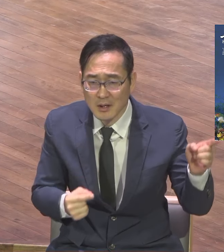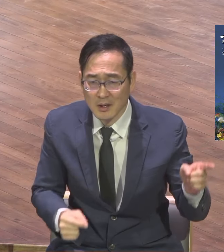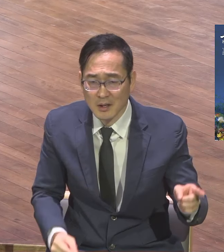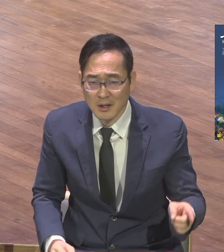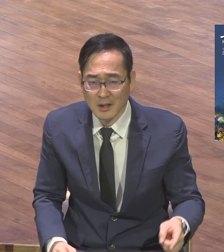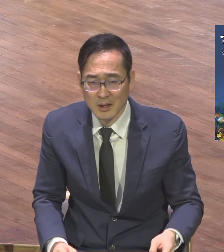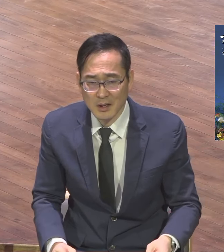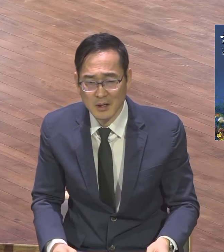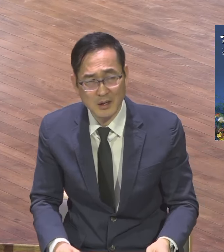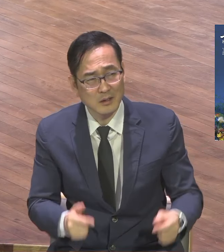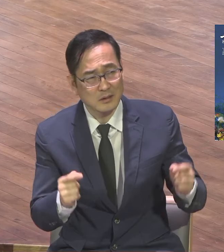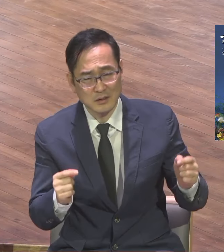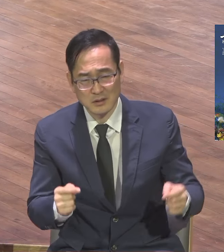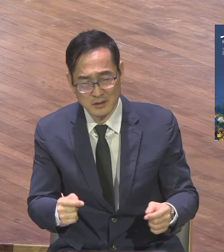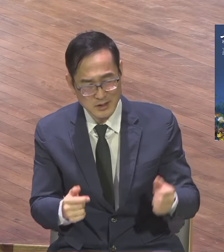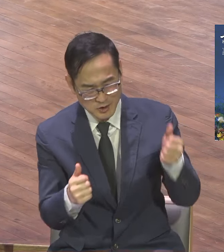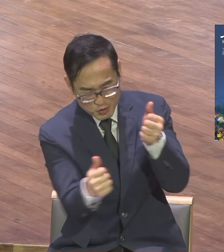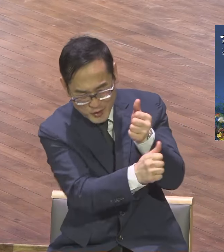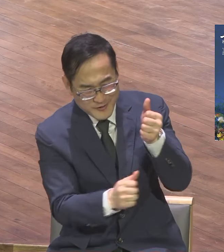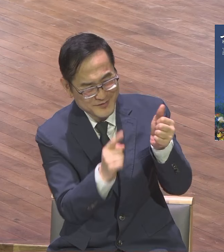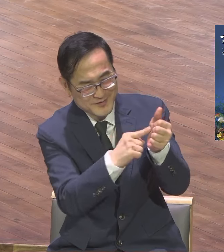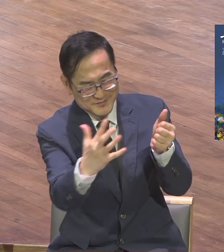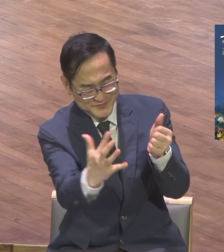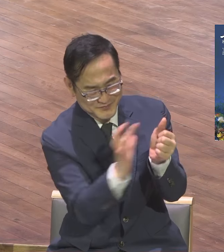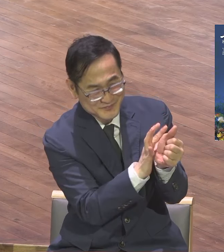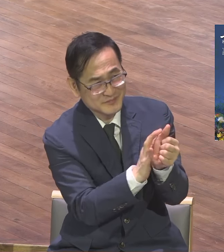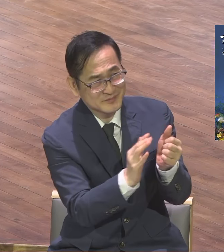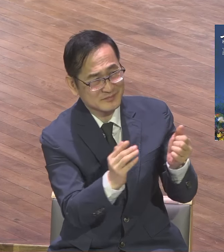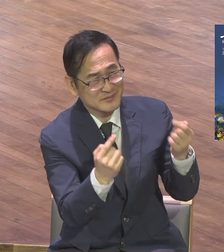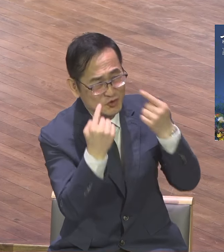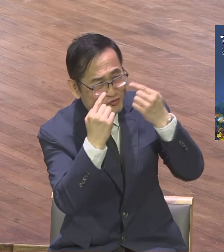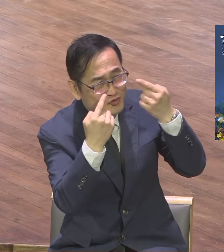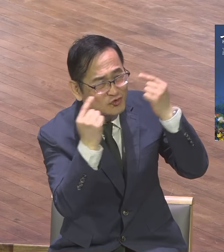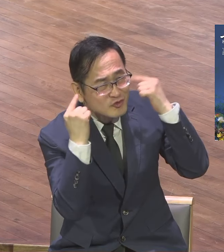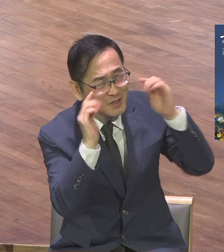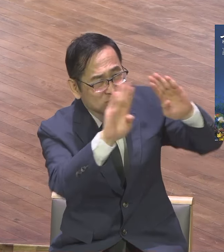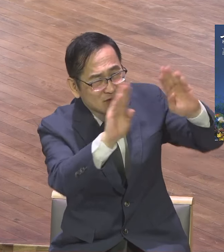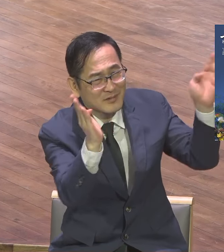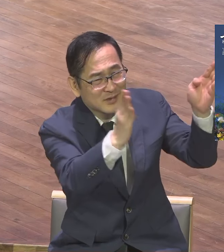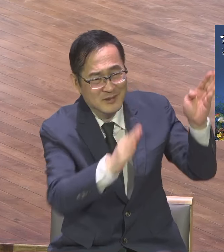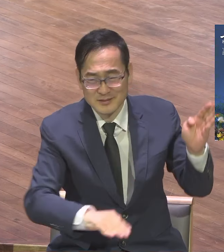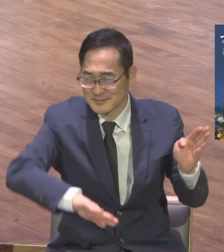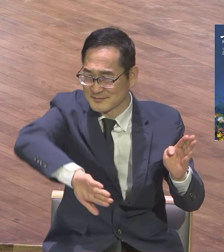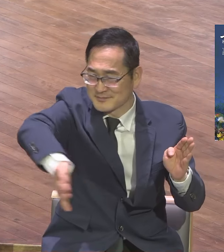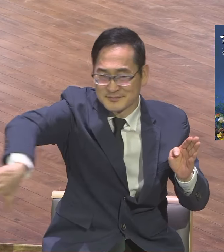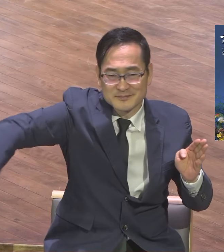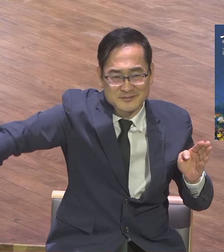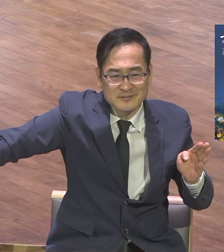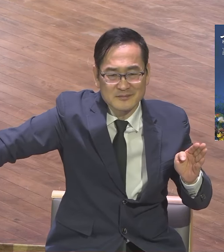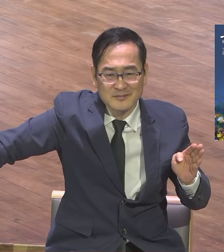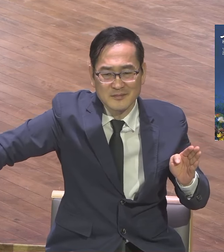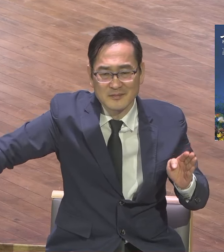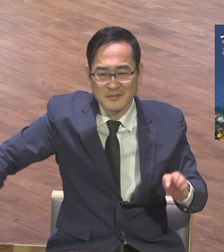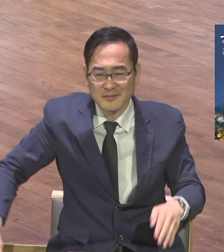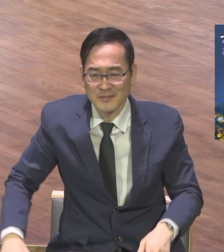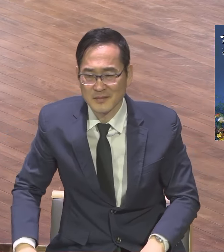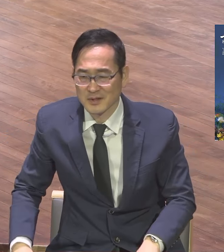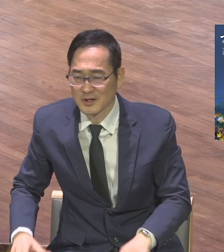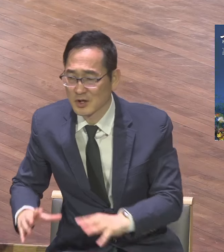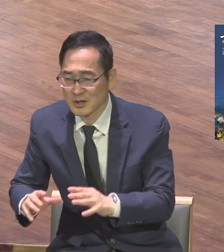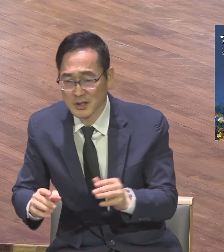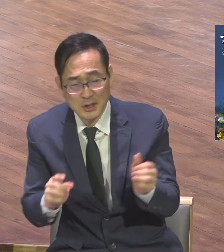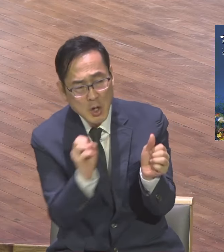봐 너무 답답해. 국민 정서를 너무 몰라. 휴먼 커튼이 쳐져가지고 척근의 말만